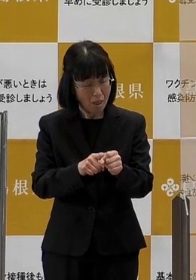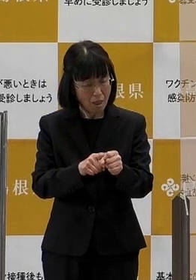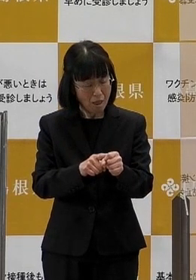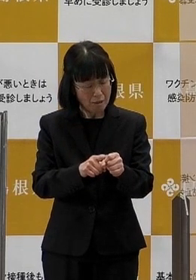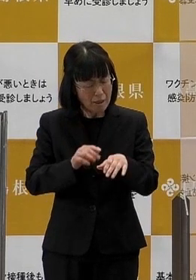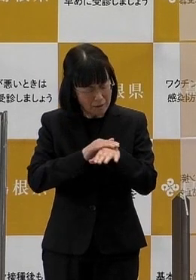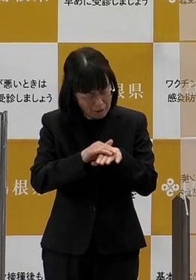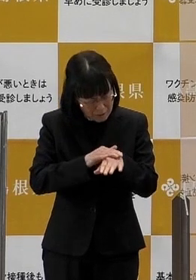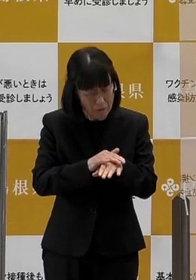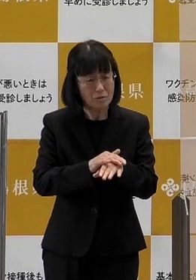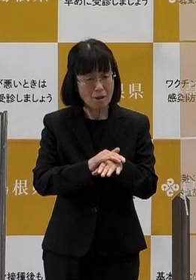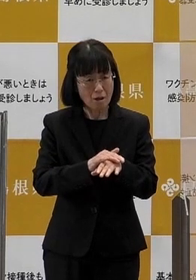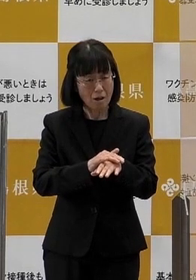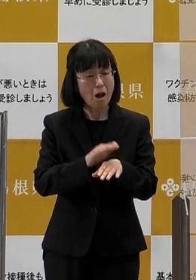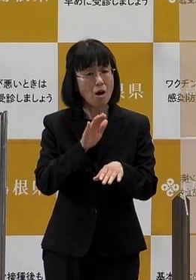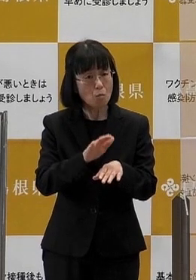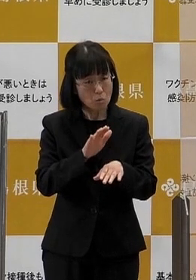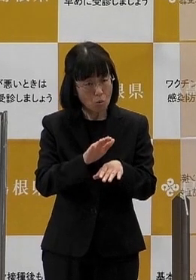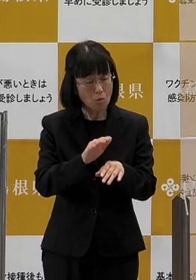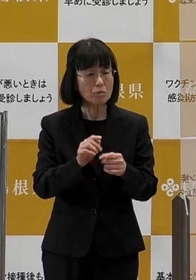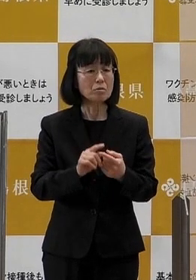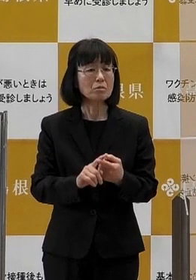ものとして